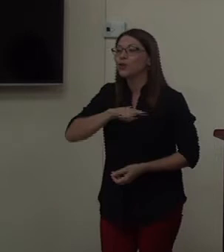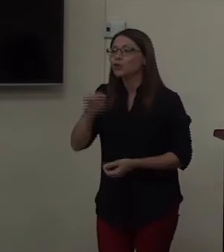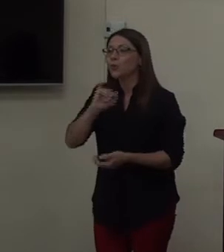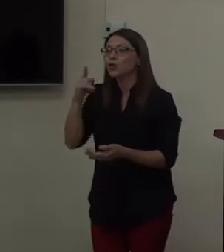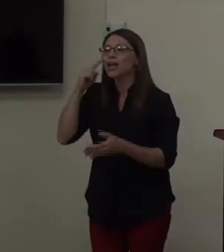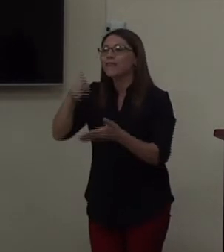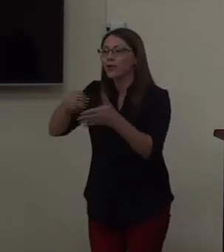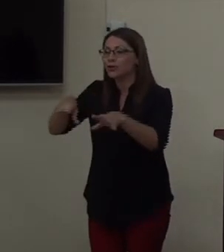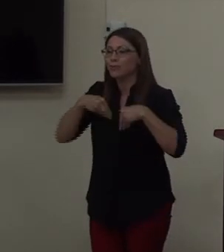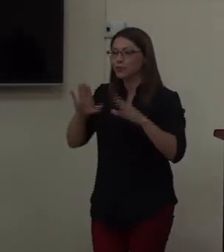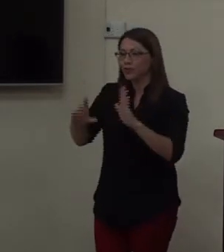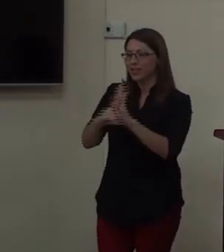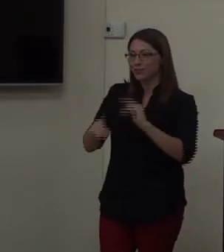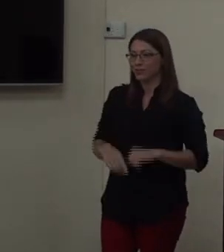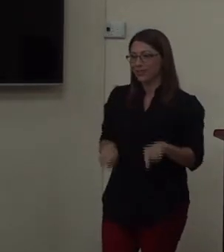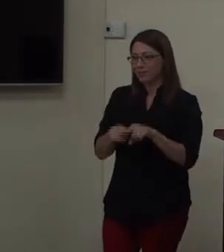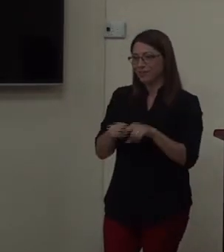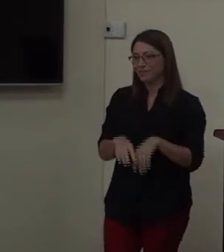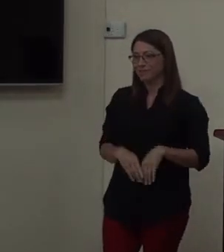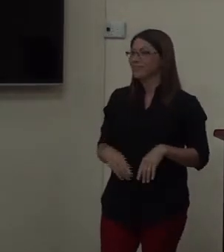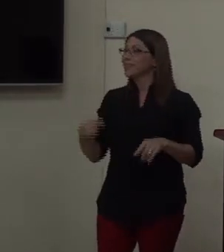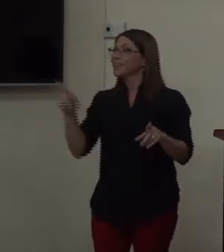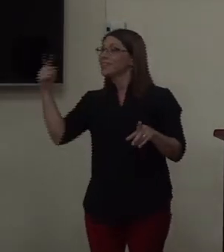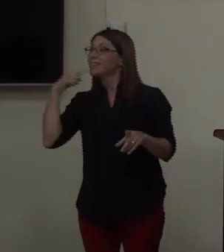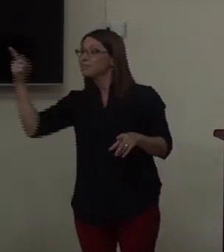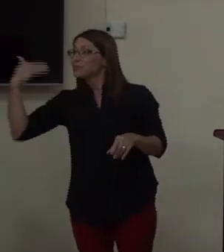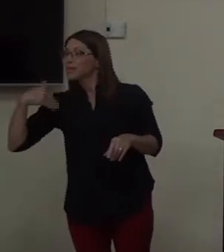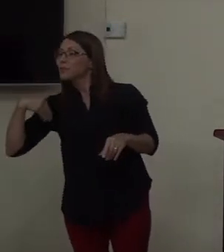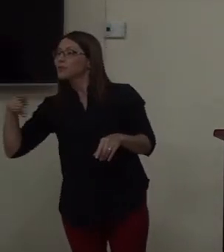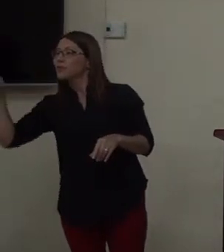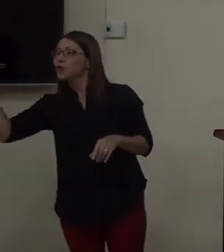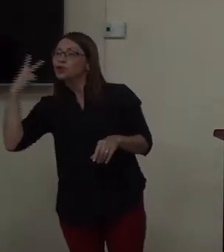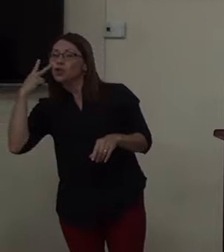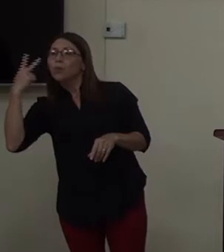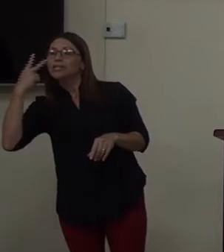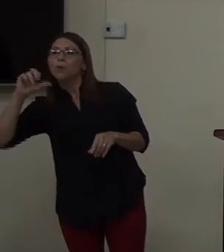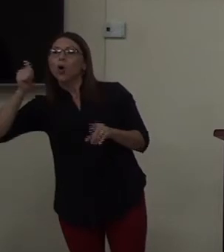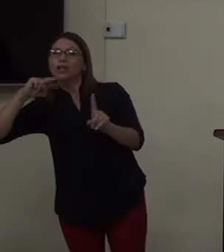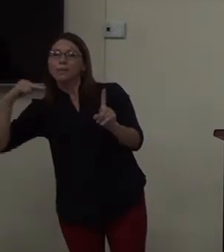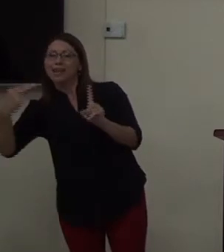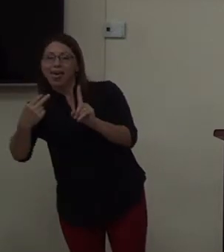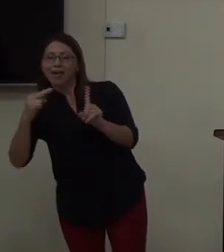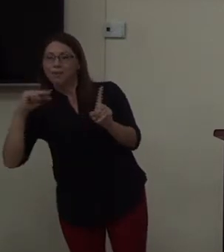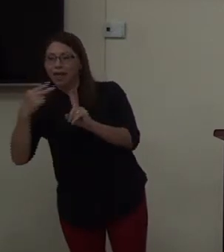derechos, ¿verdad? Bien. Yo lo veo más, bueno, yo observo otra